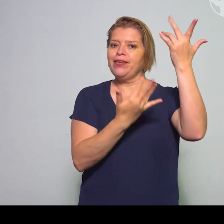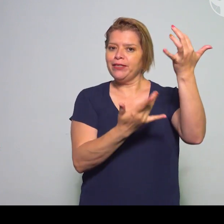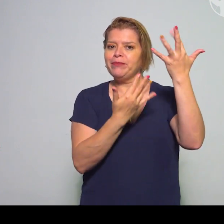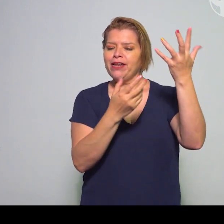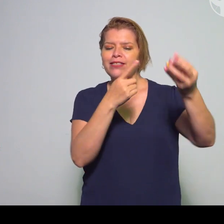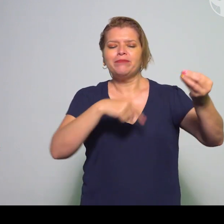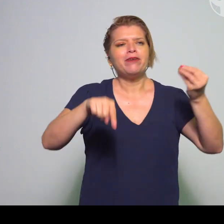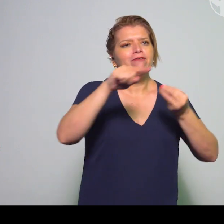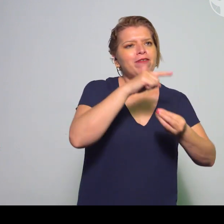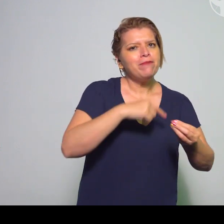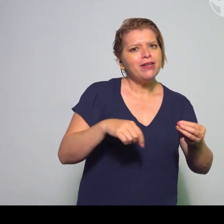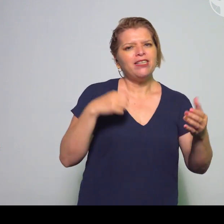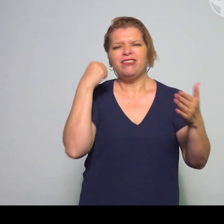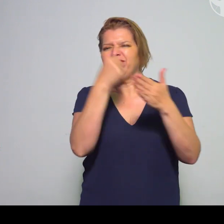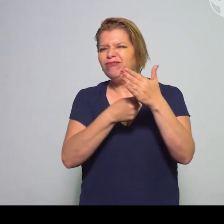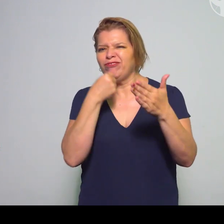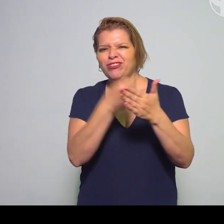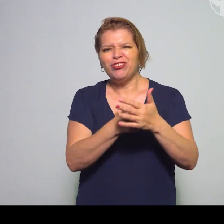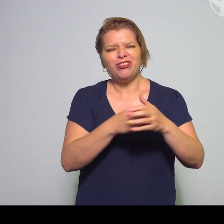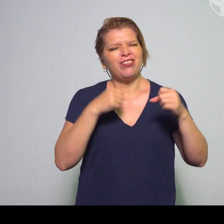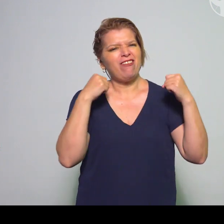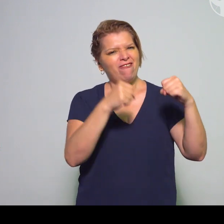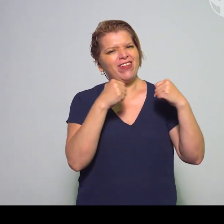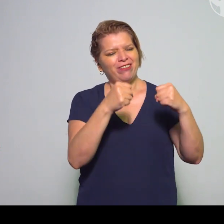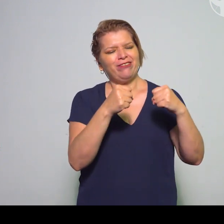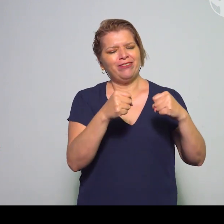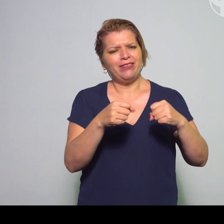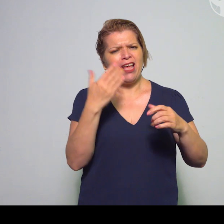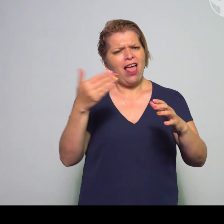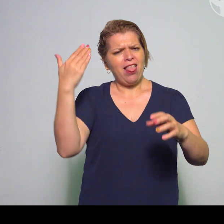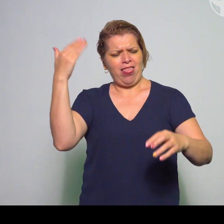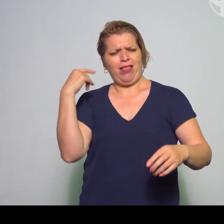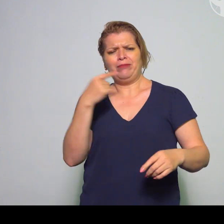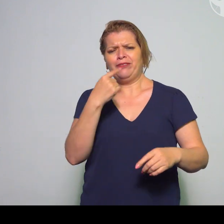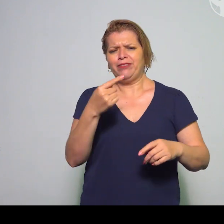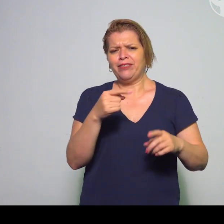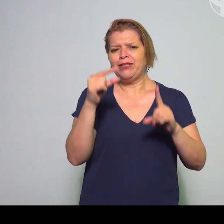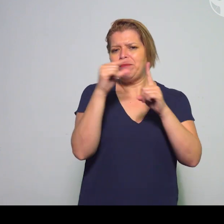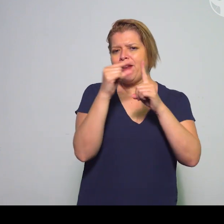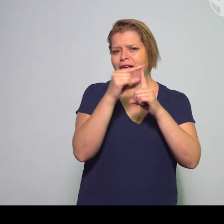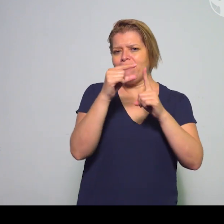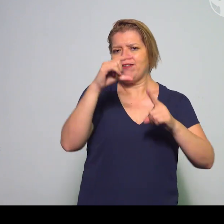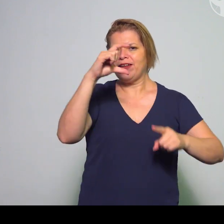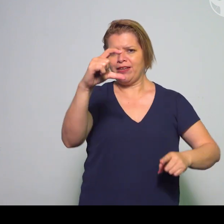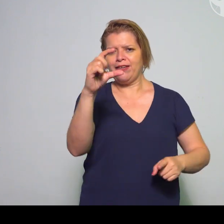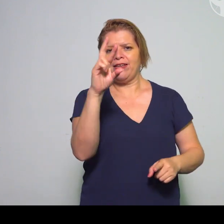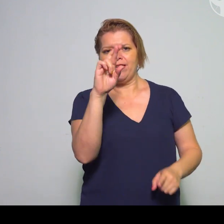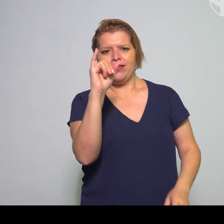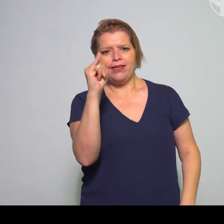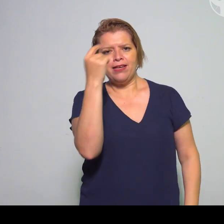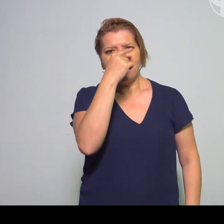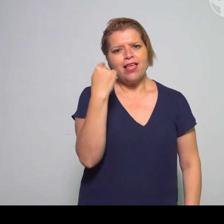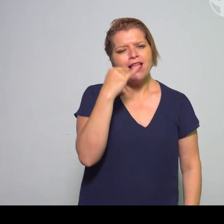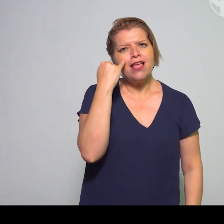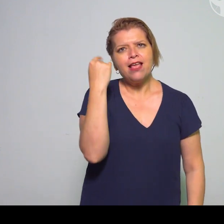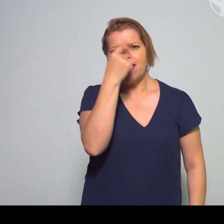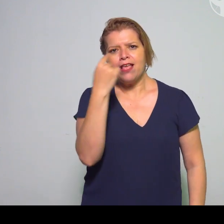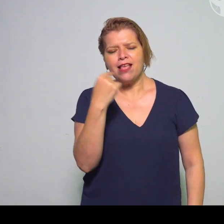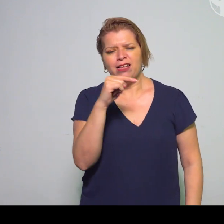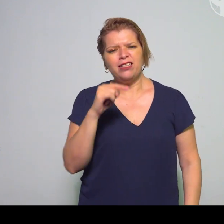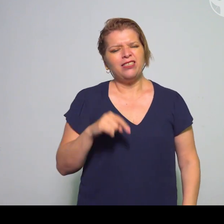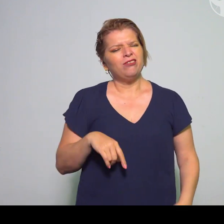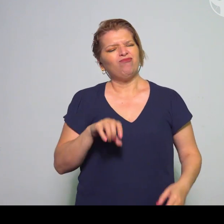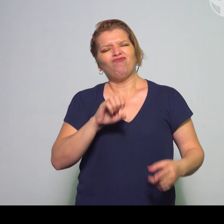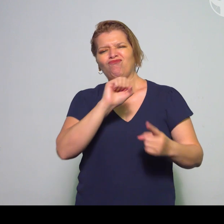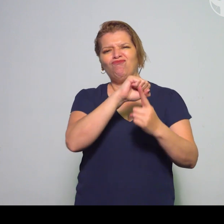será Esperanza para familias en crisis. Pero antes vamos a definir lo que significa la palabra crisis.